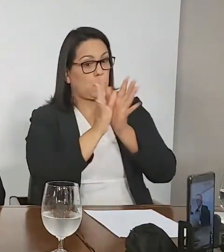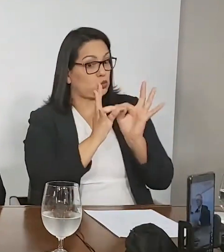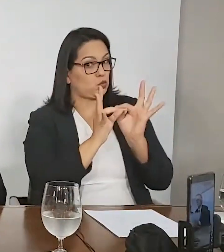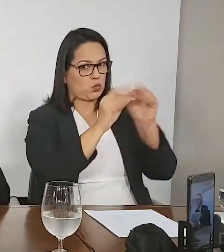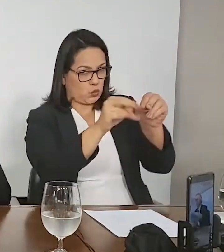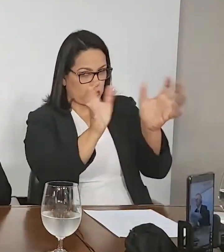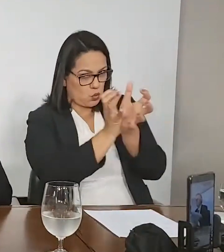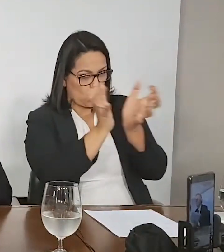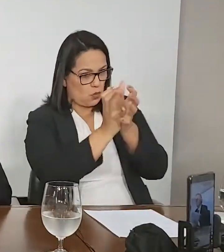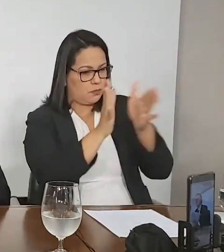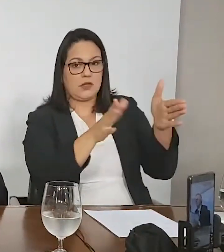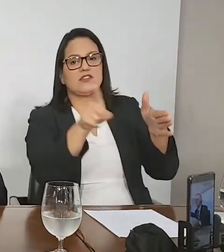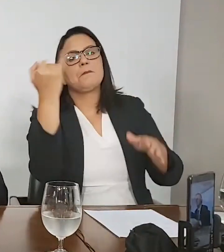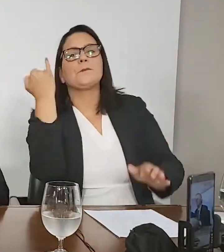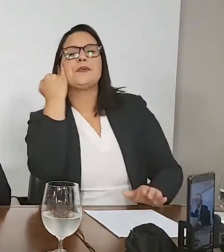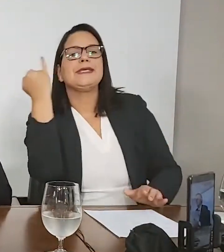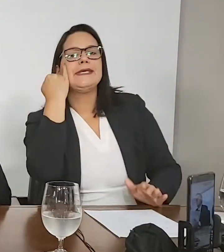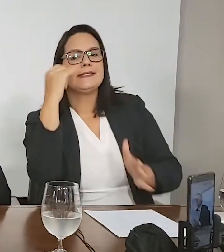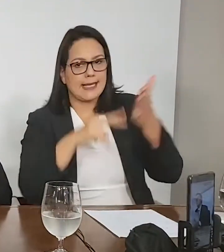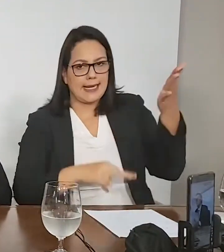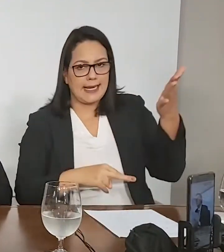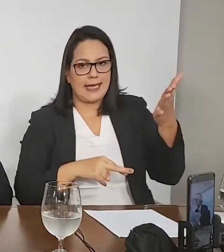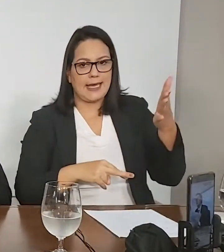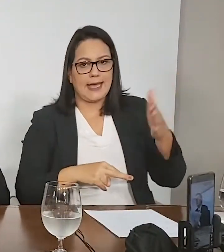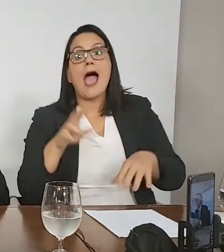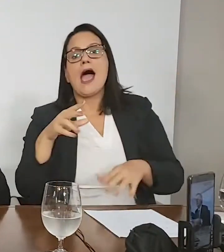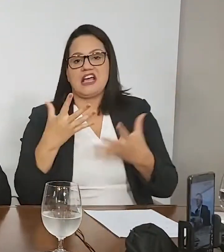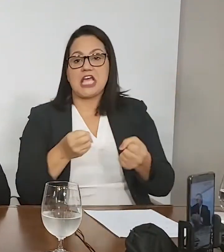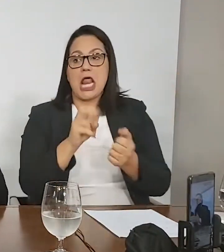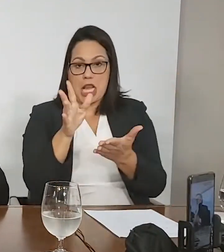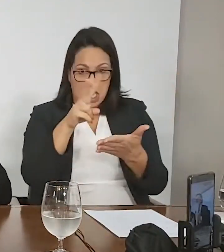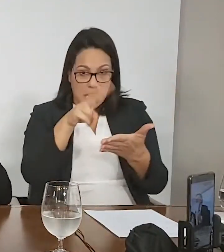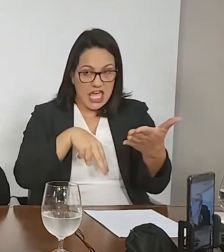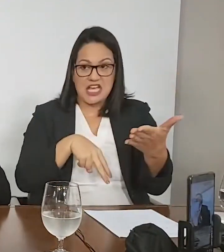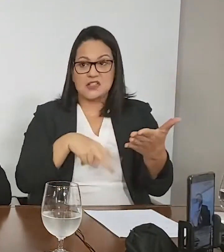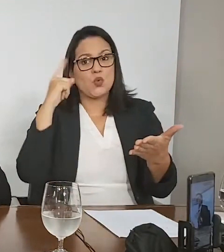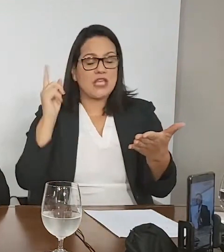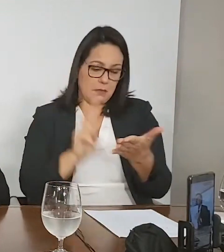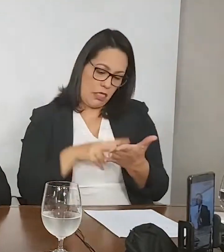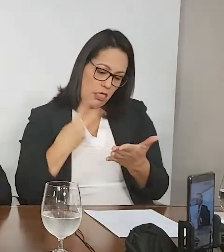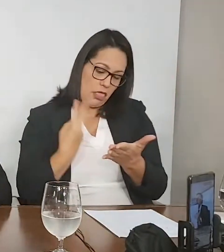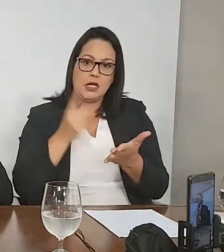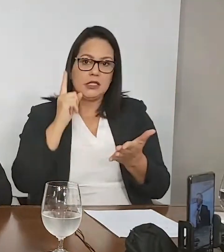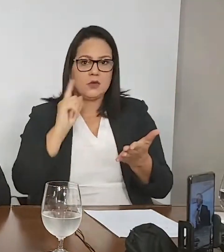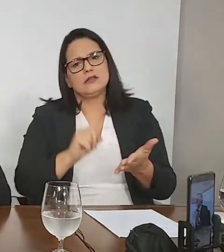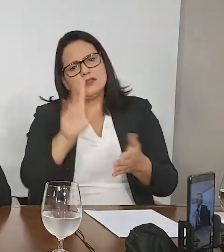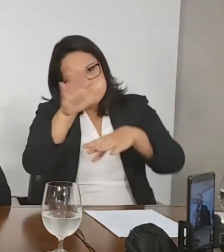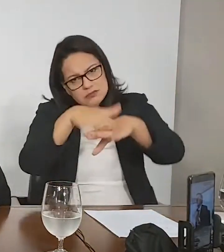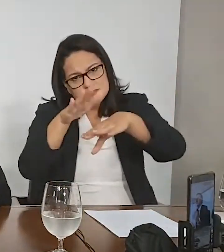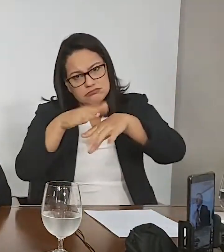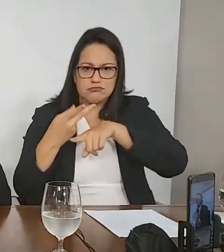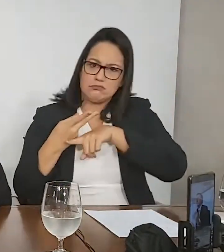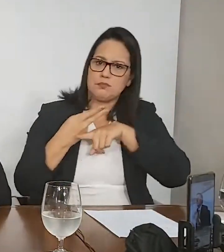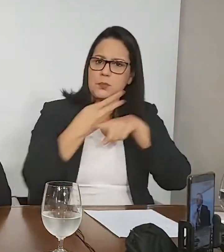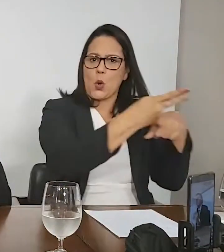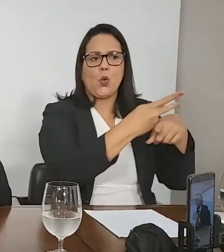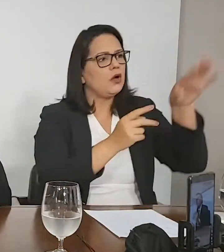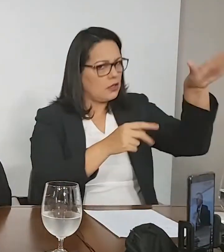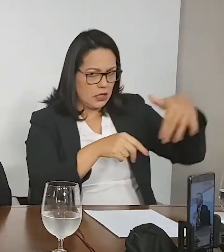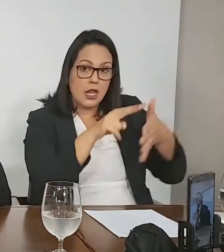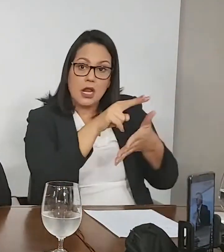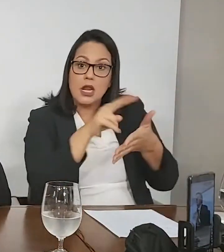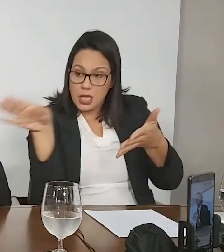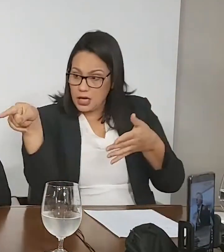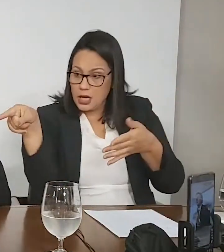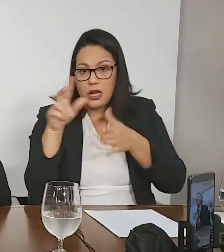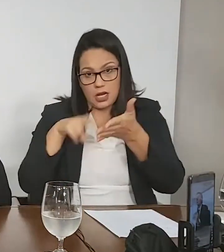né, tem preguiça de ler. E quando lê, não sabe interpretar. Então, procure alguém e leia